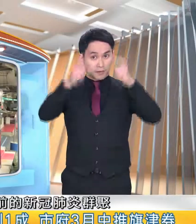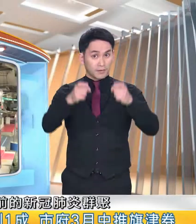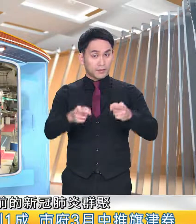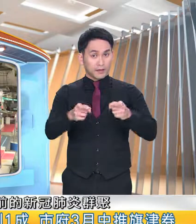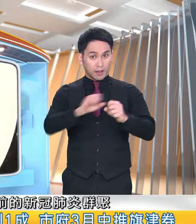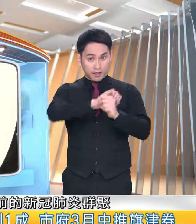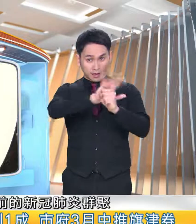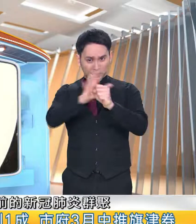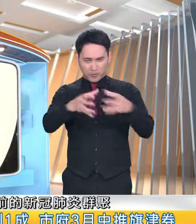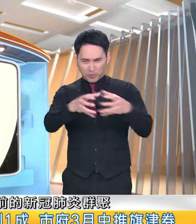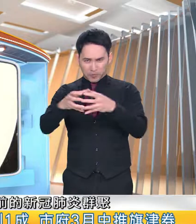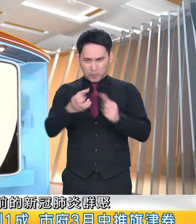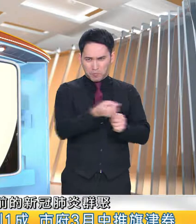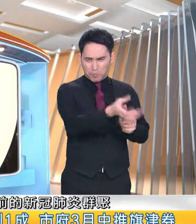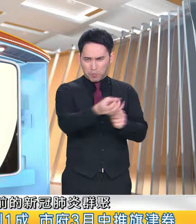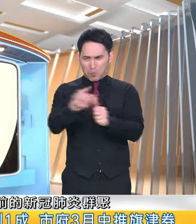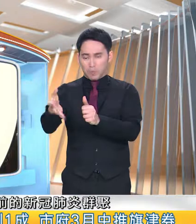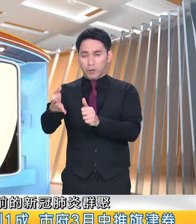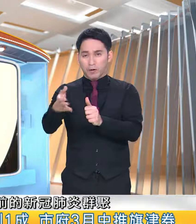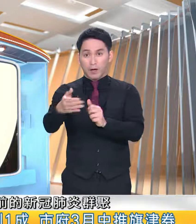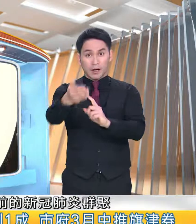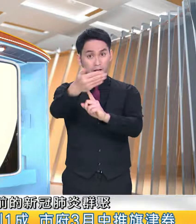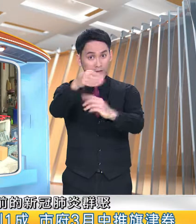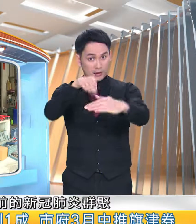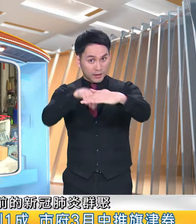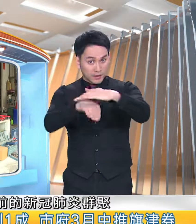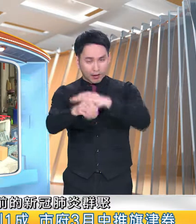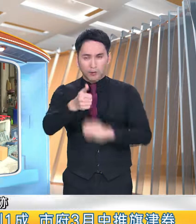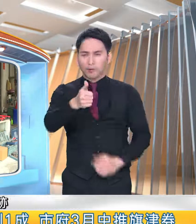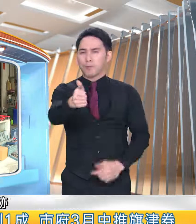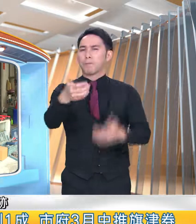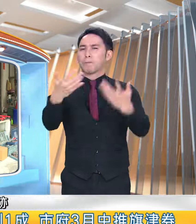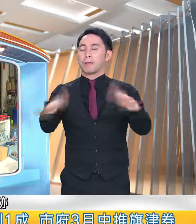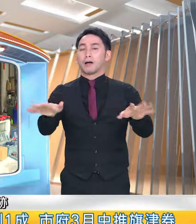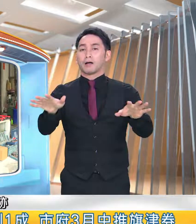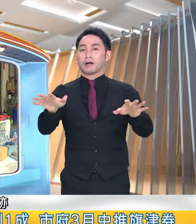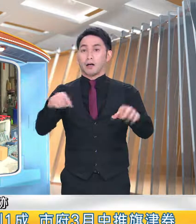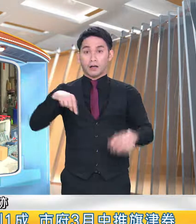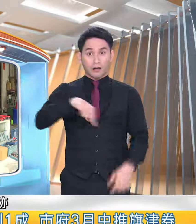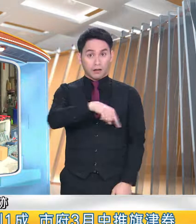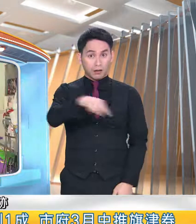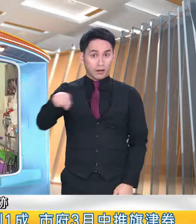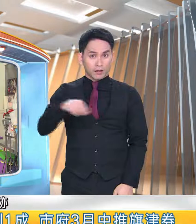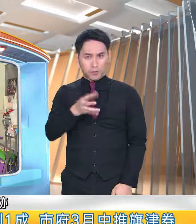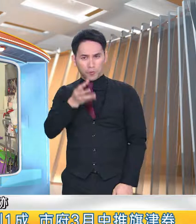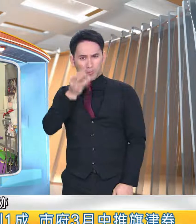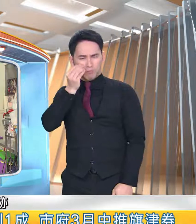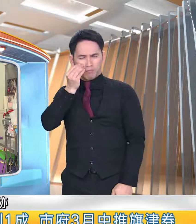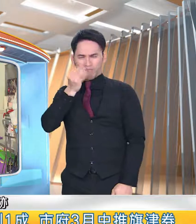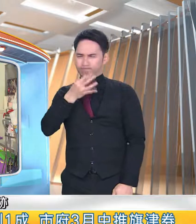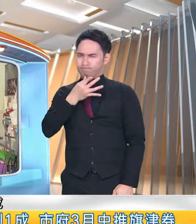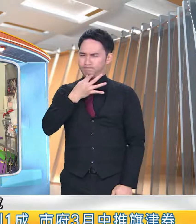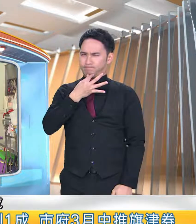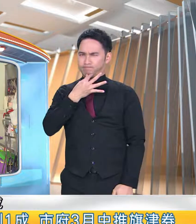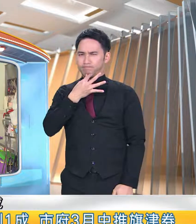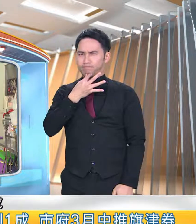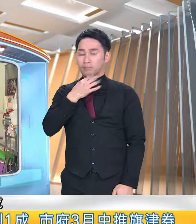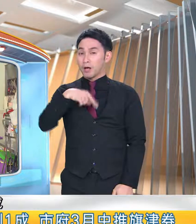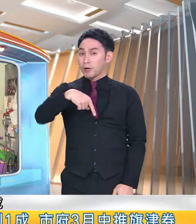高雄旗津因为先前的新冠肺炎群聚，有出现确诊者足迹，观光的人潮